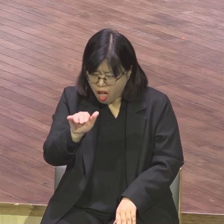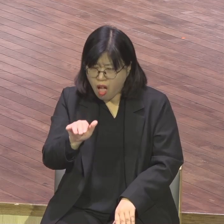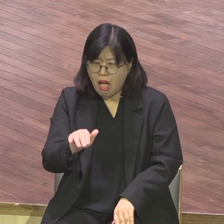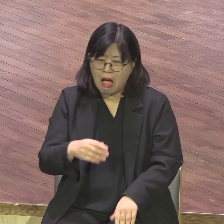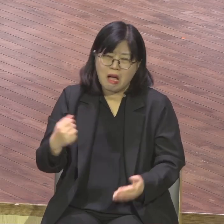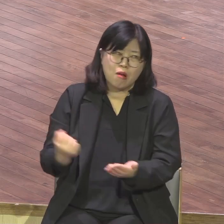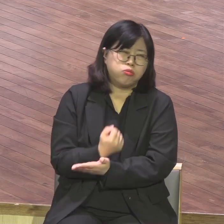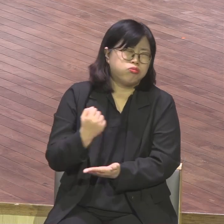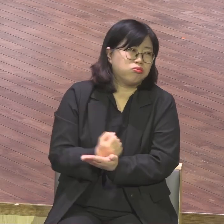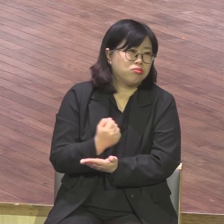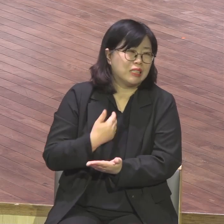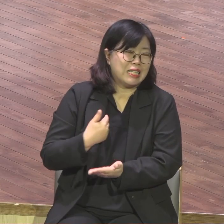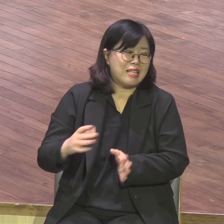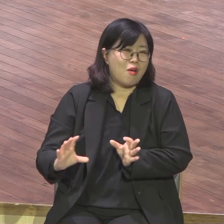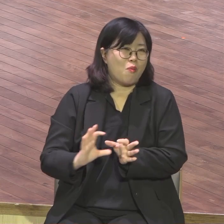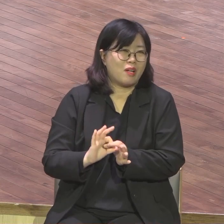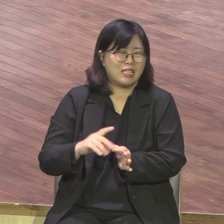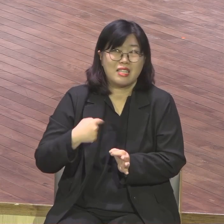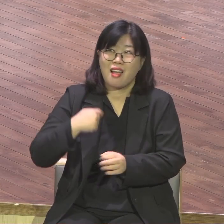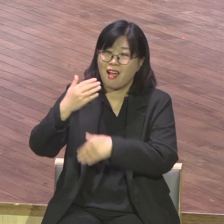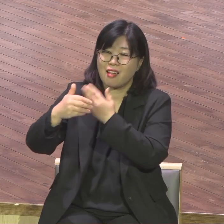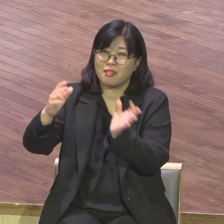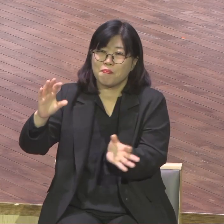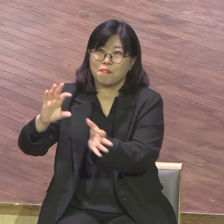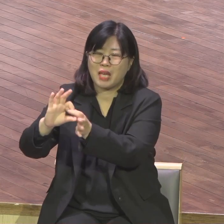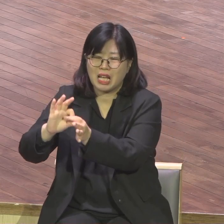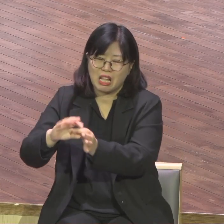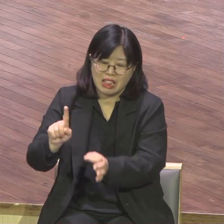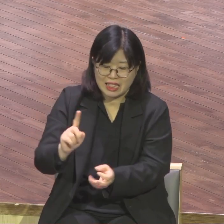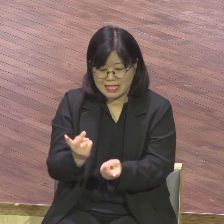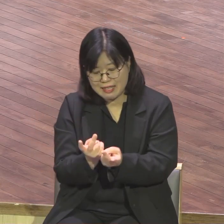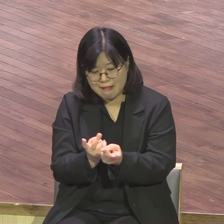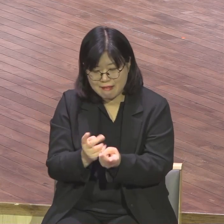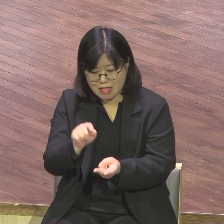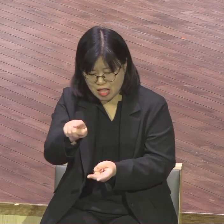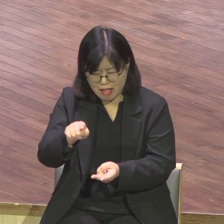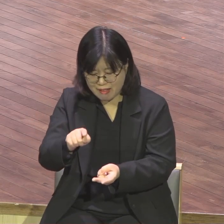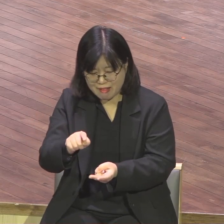여러분을 속입니다. 주